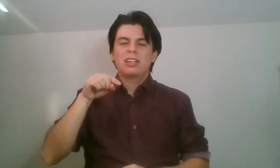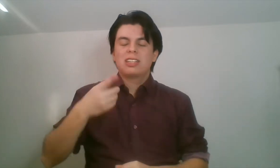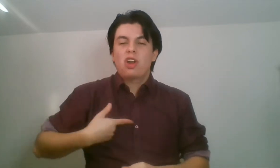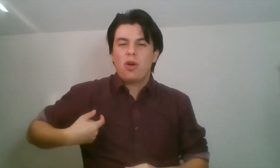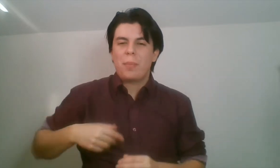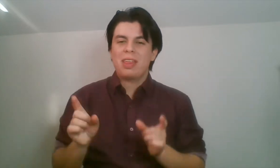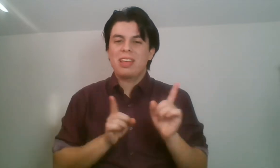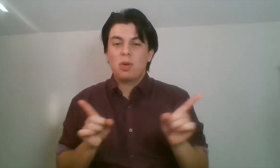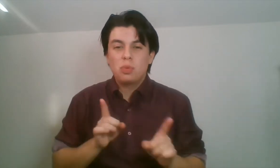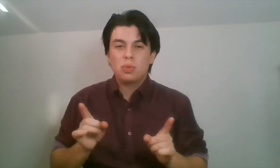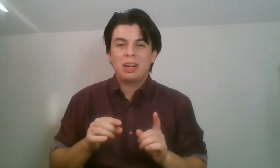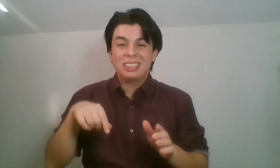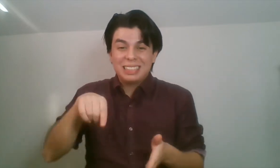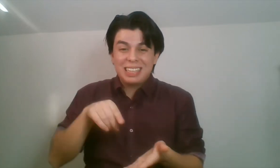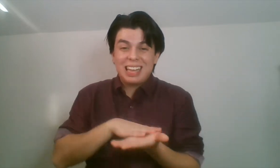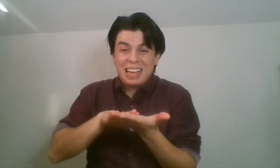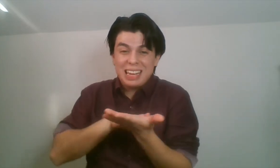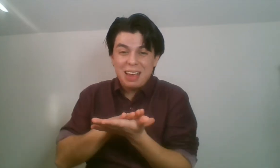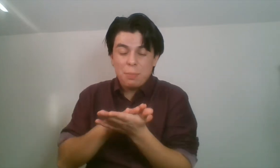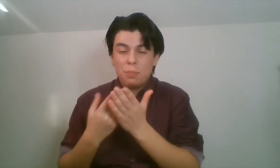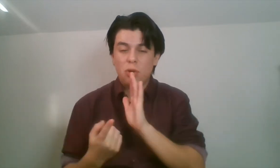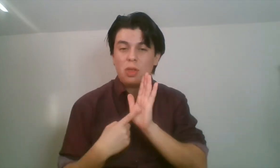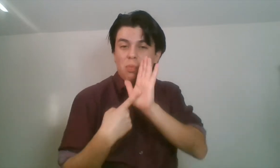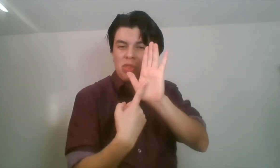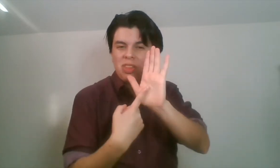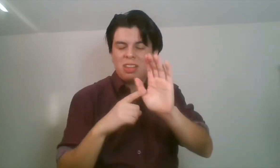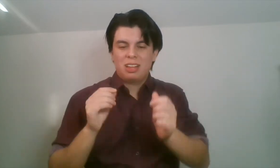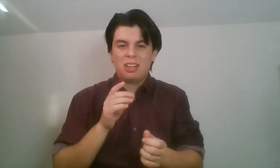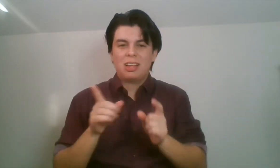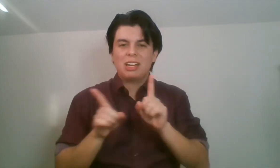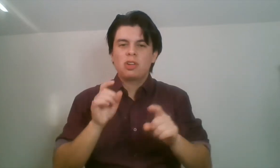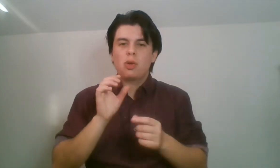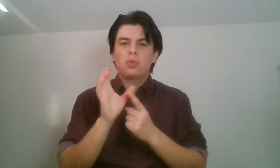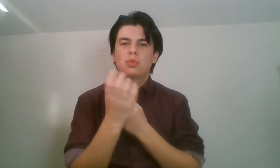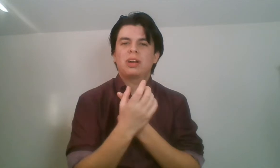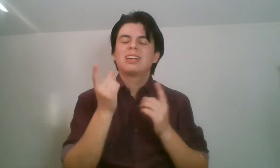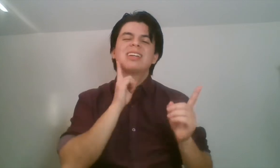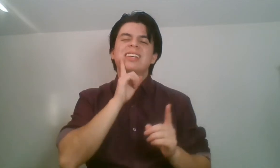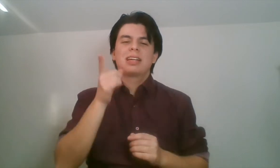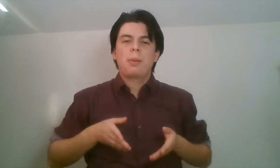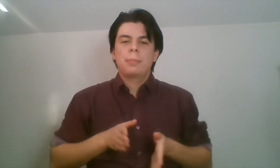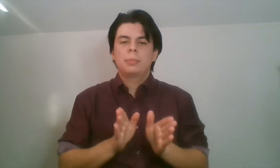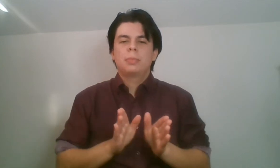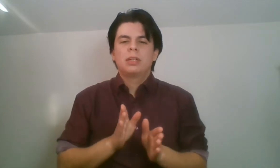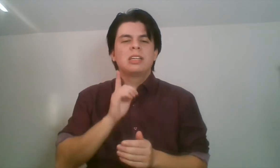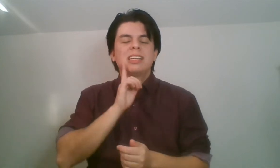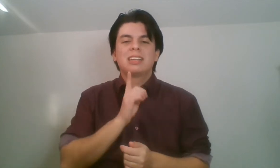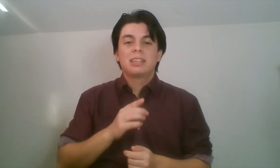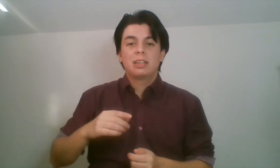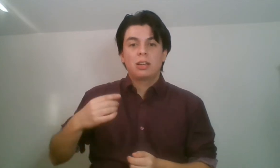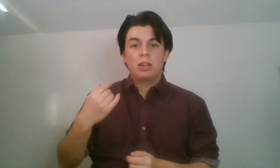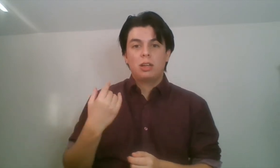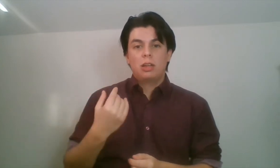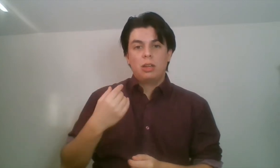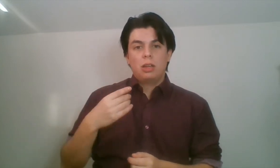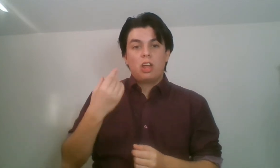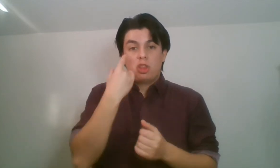idea, podríamos decirlo ahora, de esta gestión cultural, en ese momento quizás no tenía ese nombre, pero esta